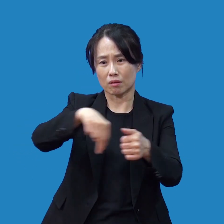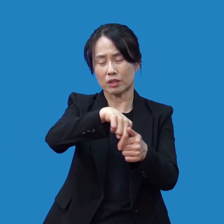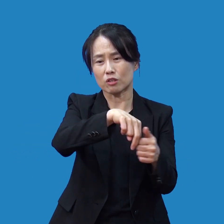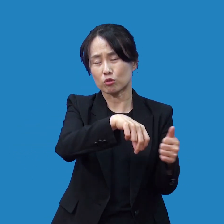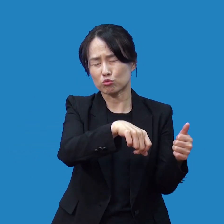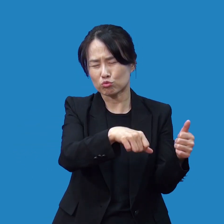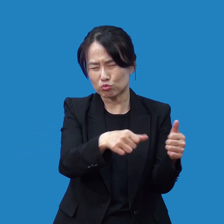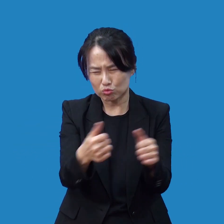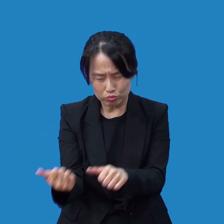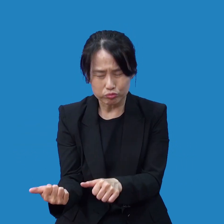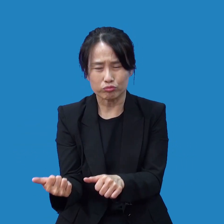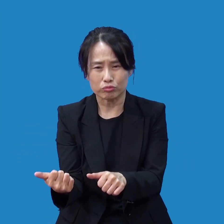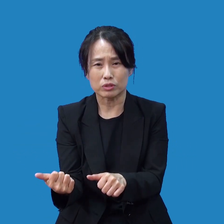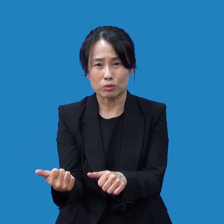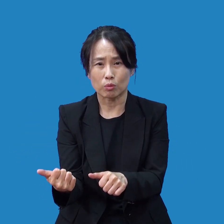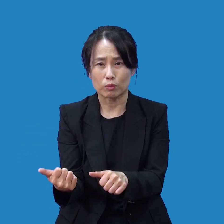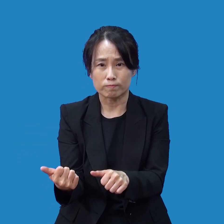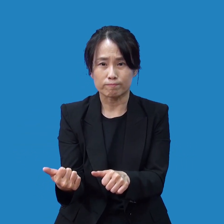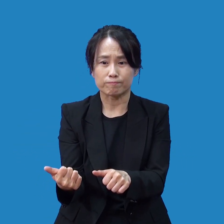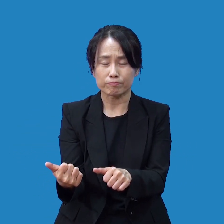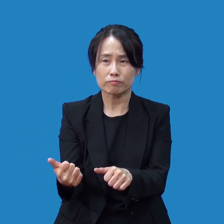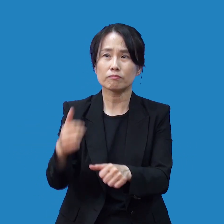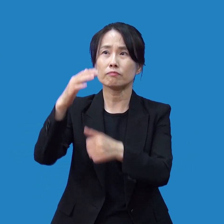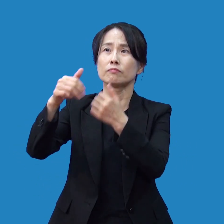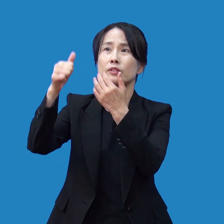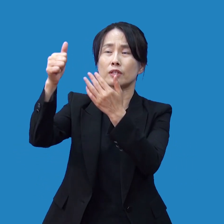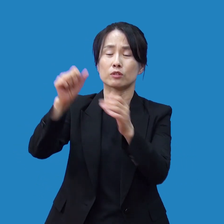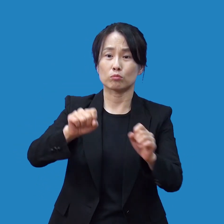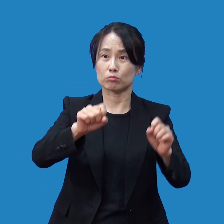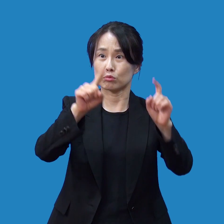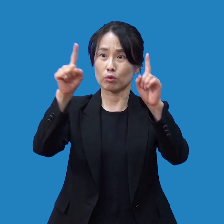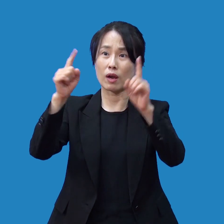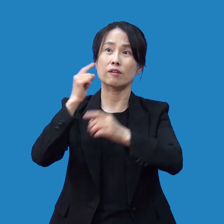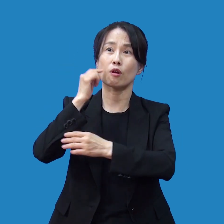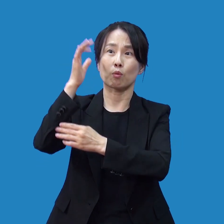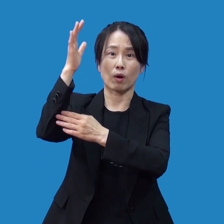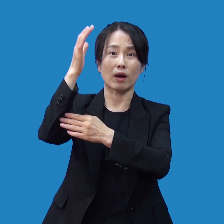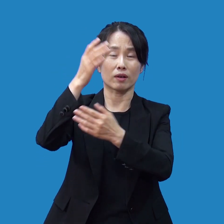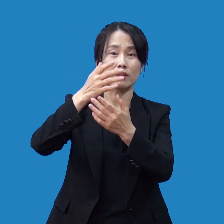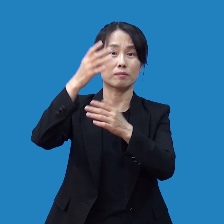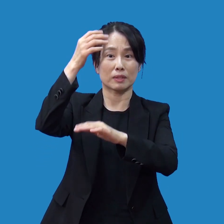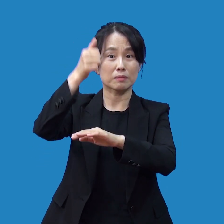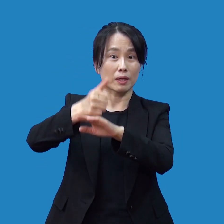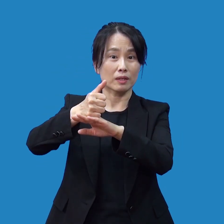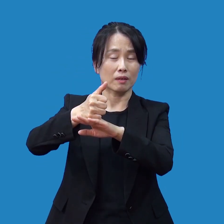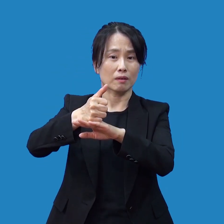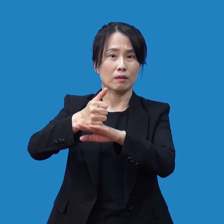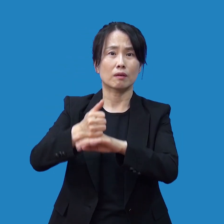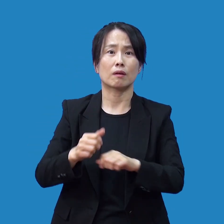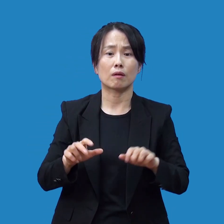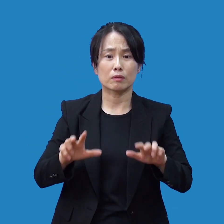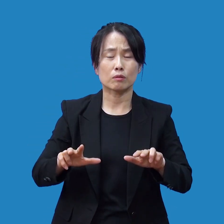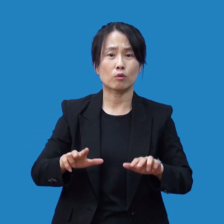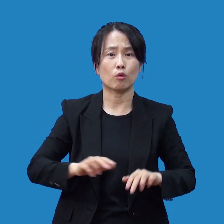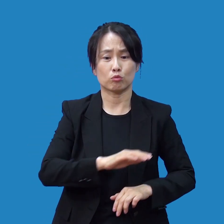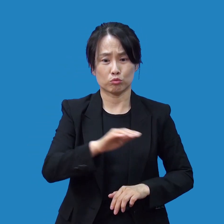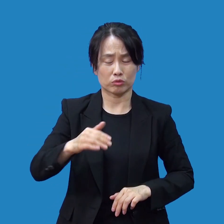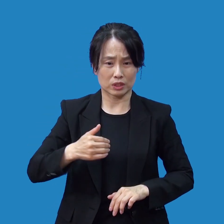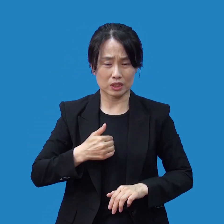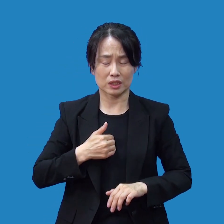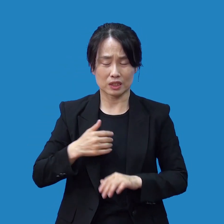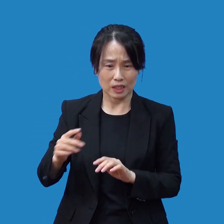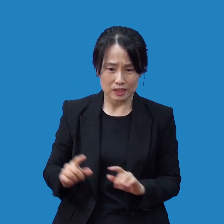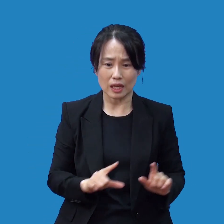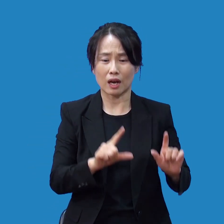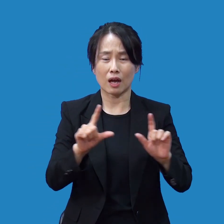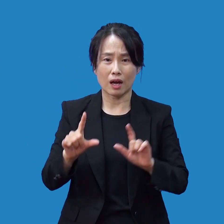하시고 주 하나님께서 그를 부활시키시는 그 영광으로 인도하셨지 않습니까? 이게 우리에게 그대로 우리가 살아가야 되는